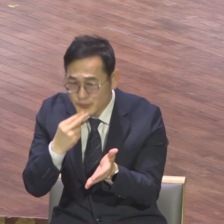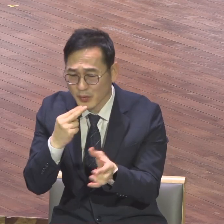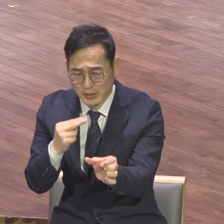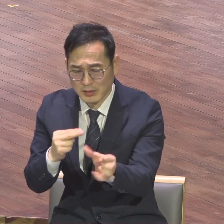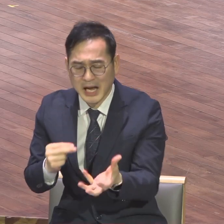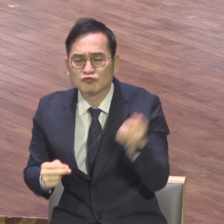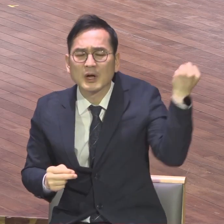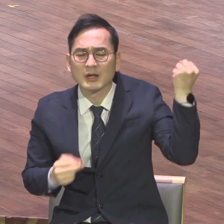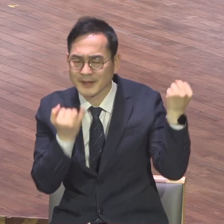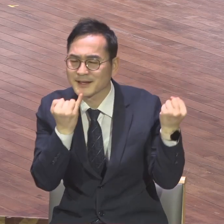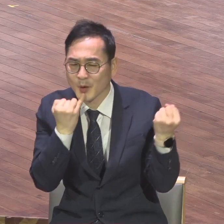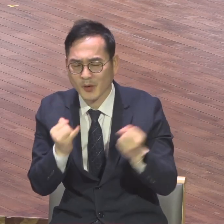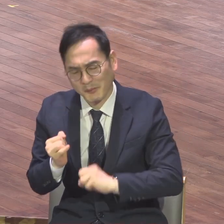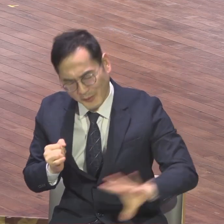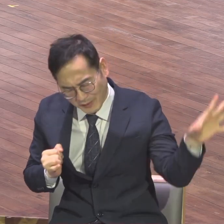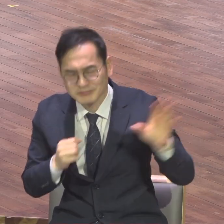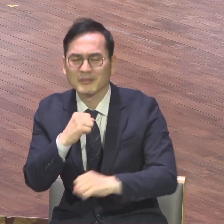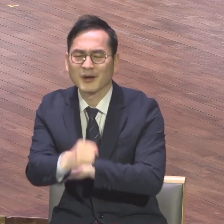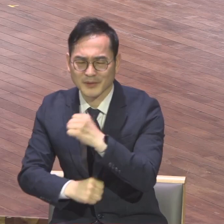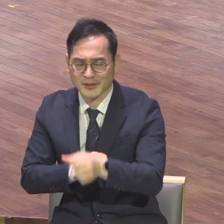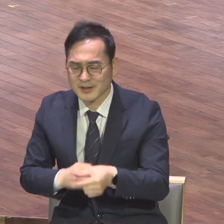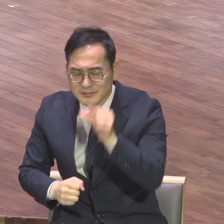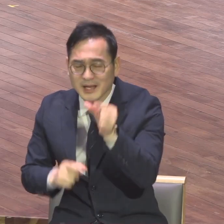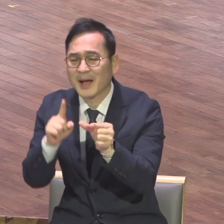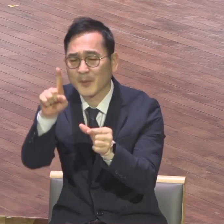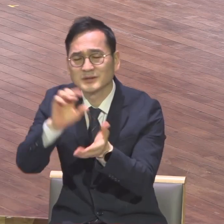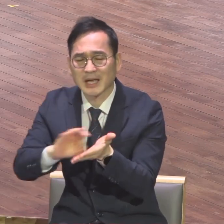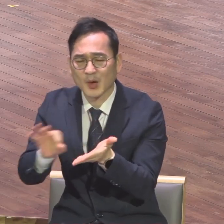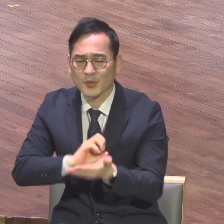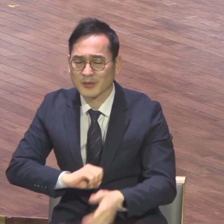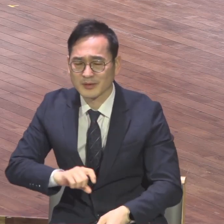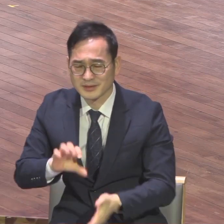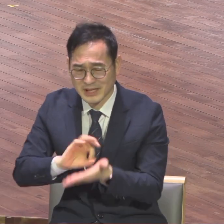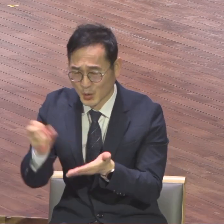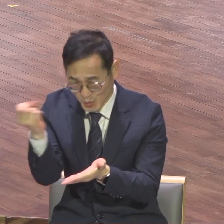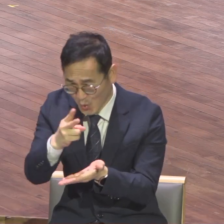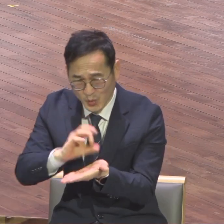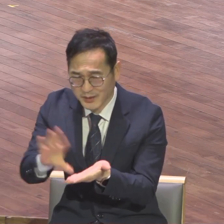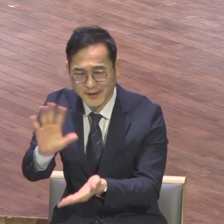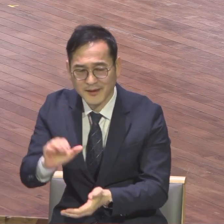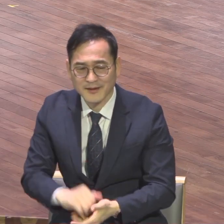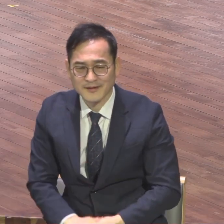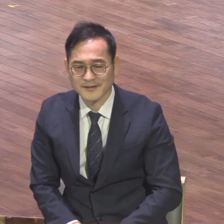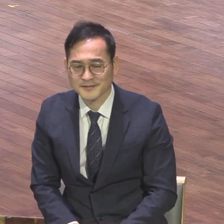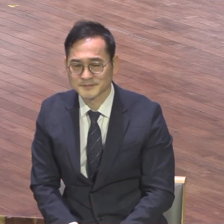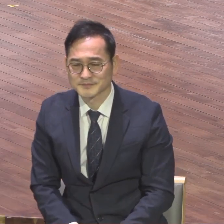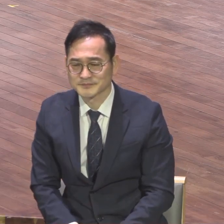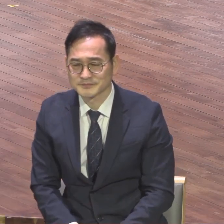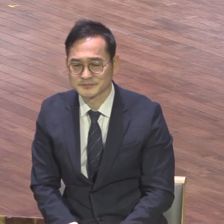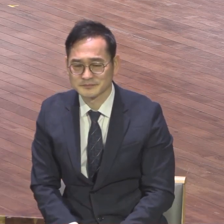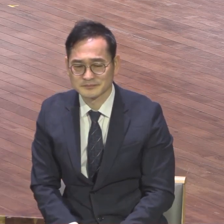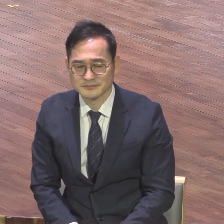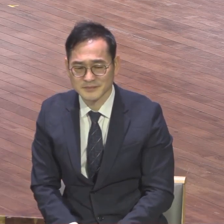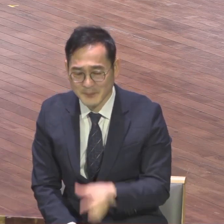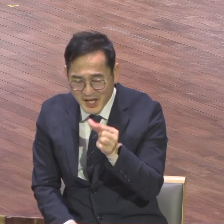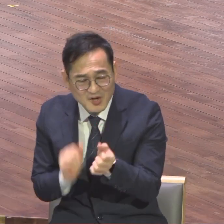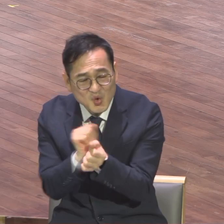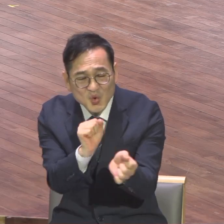되고 버려도 되고 일회용입니다. 그러니까 전혀 문제가